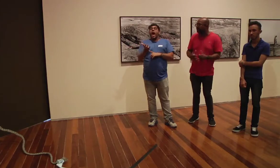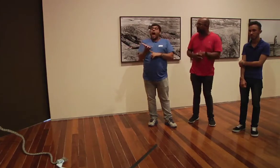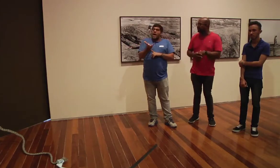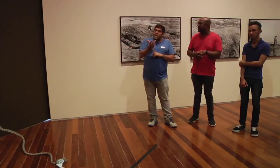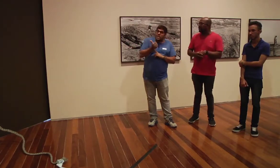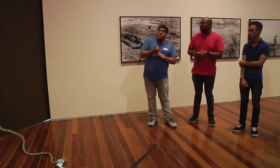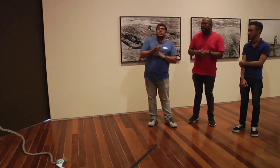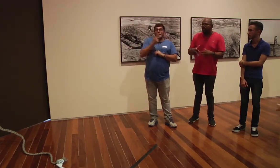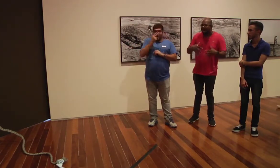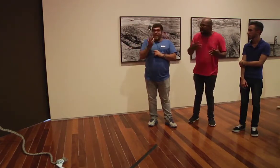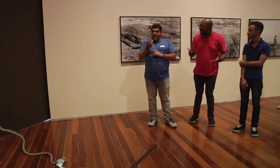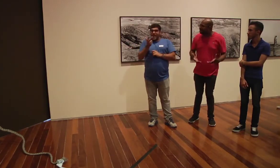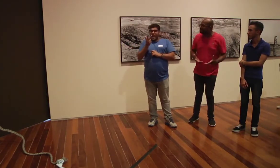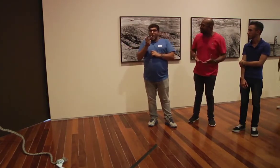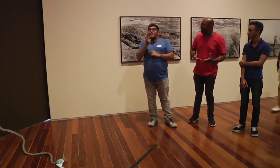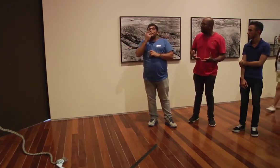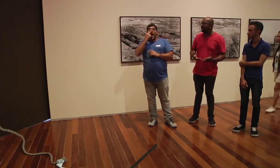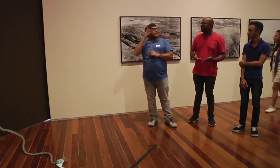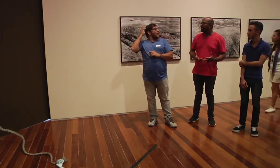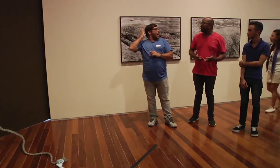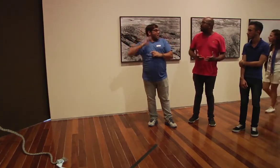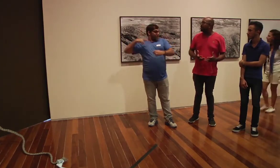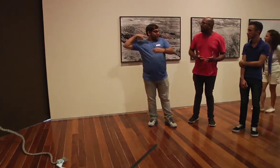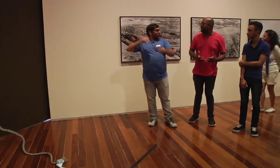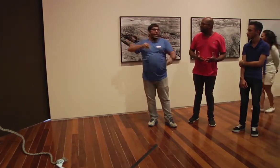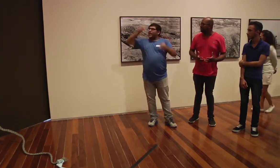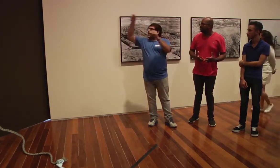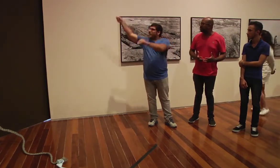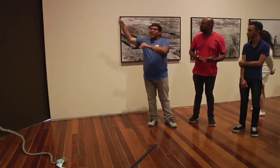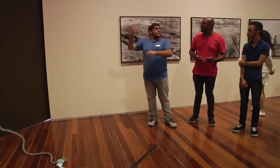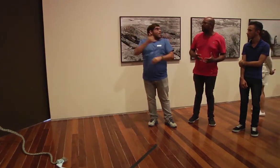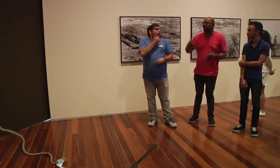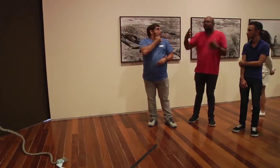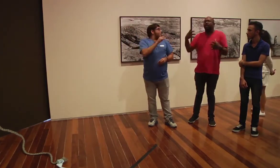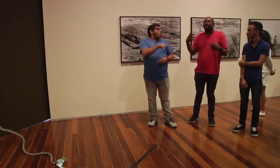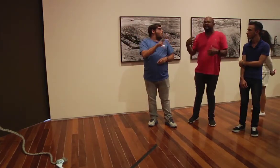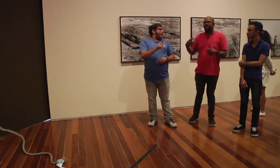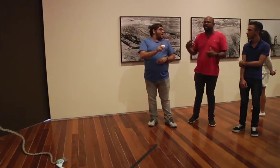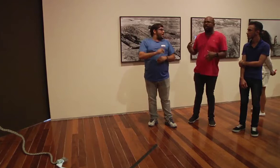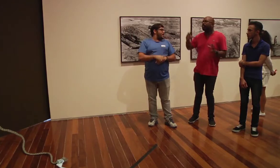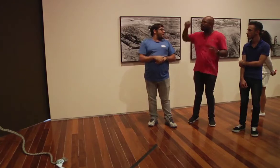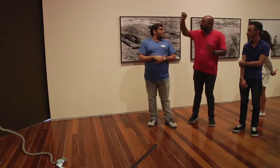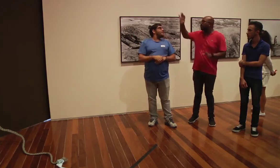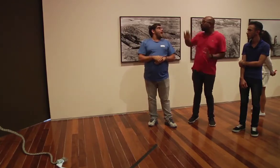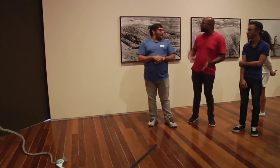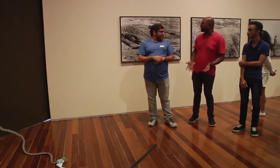aqui. E é uma arte, né? Parece que ele pegou a trança de alguém, cortou e colocou aqui.